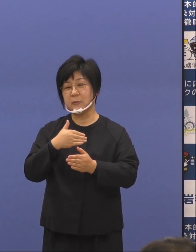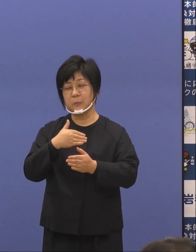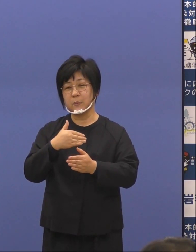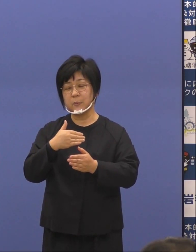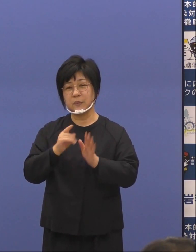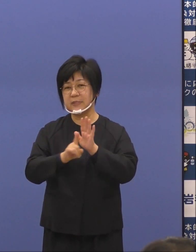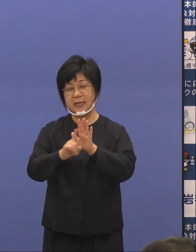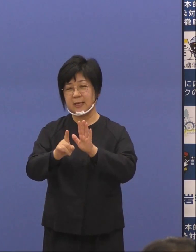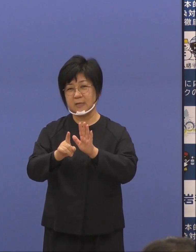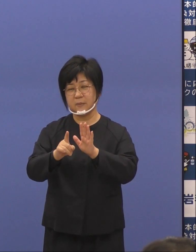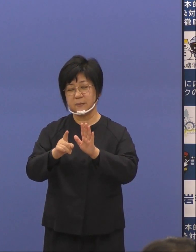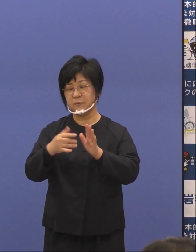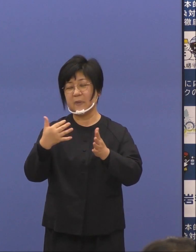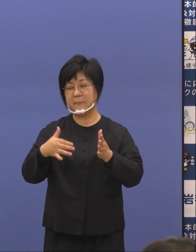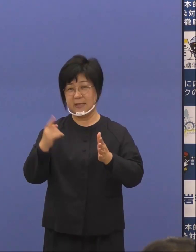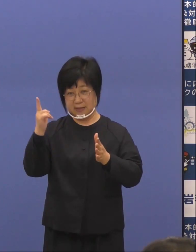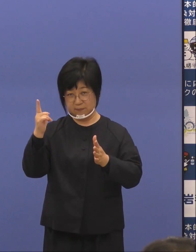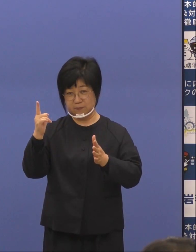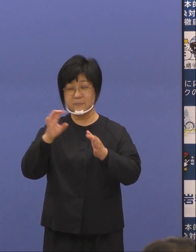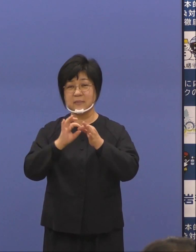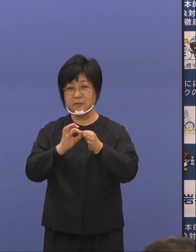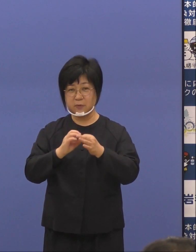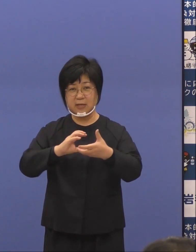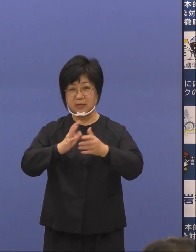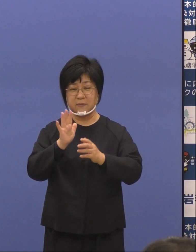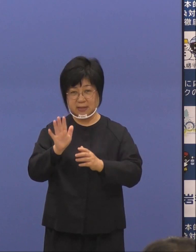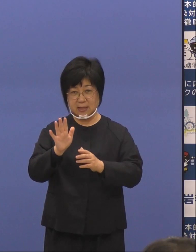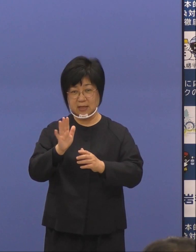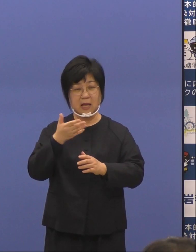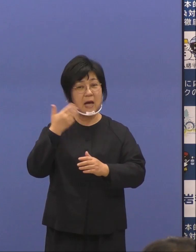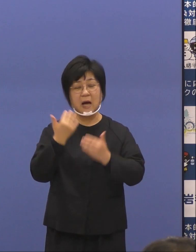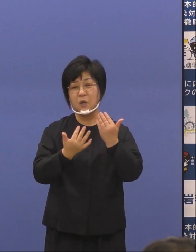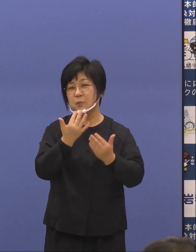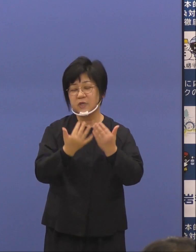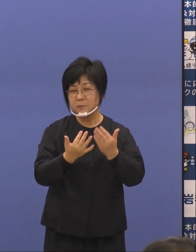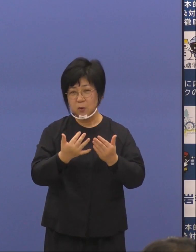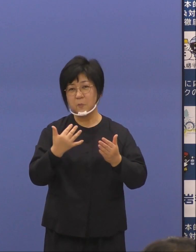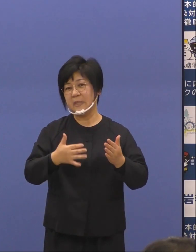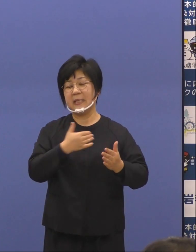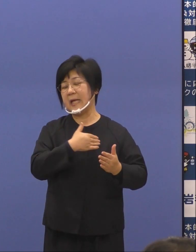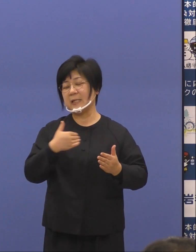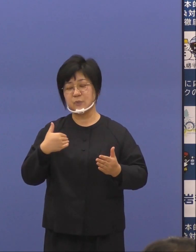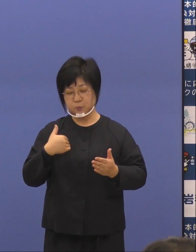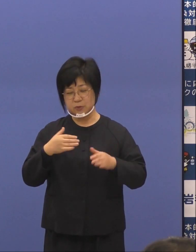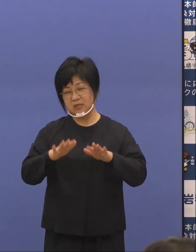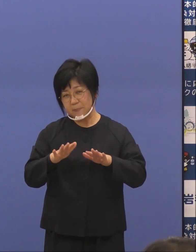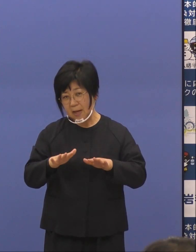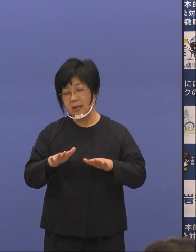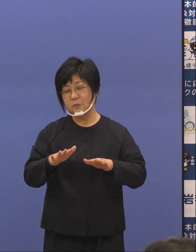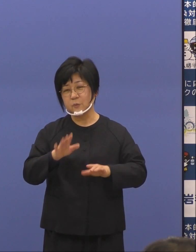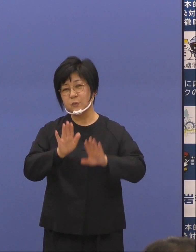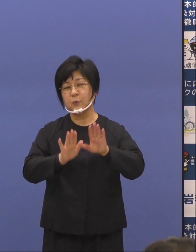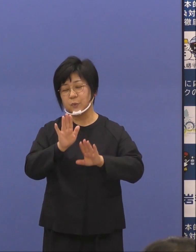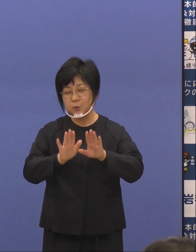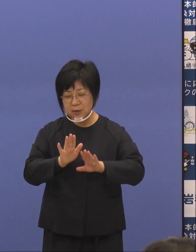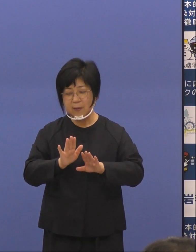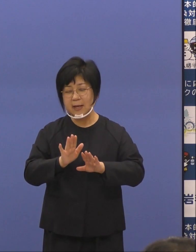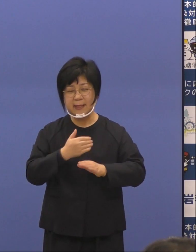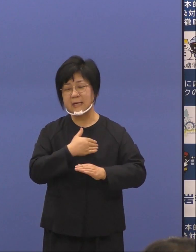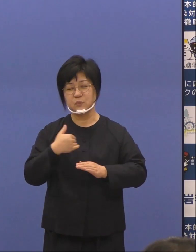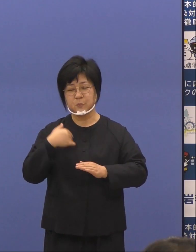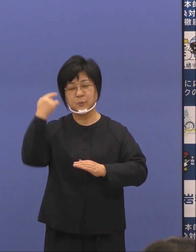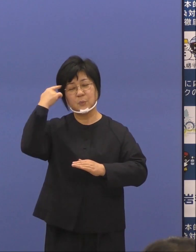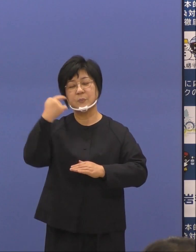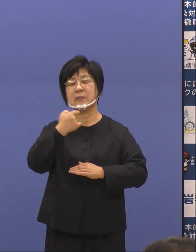岩手や青森というのはまだそういう状況には至っていないんだと今現在では思います。そうです